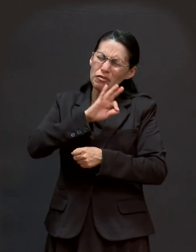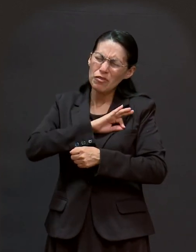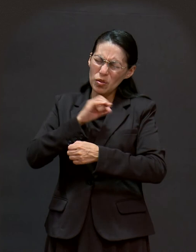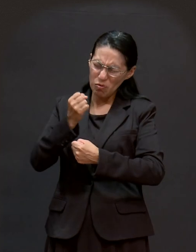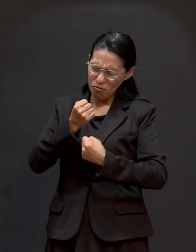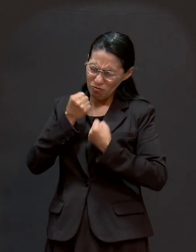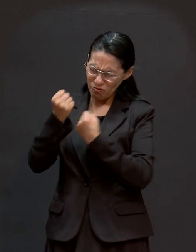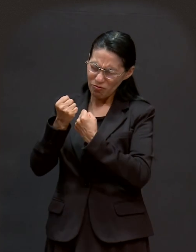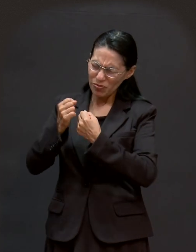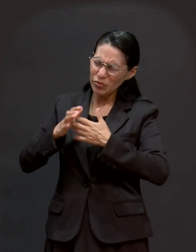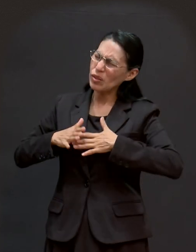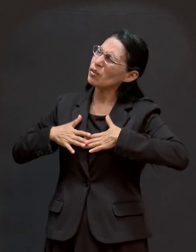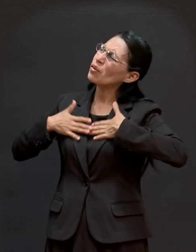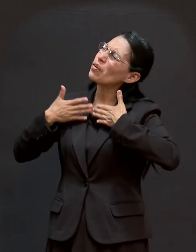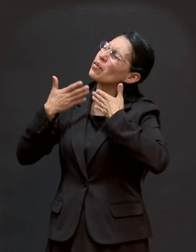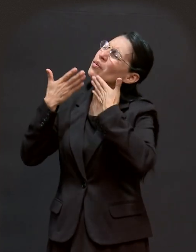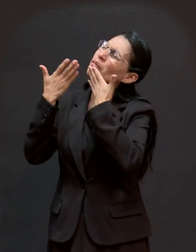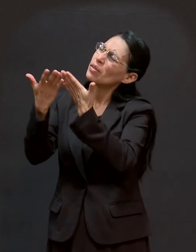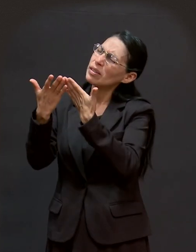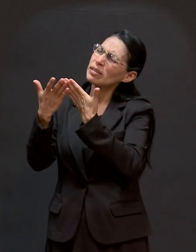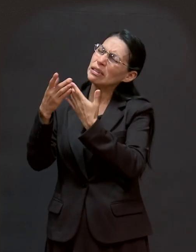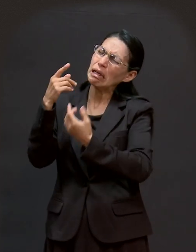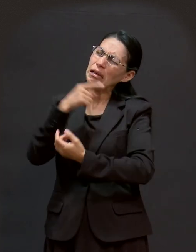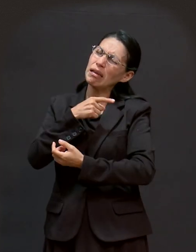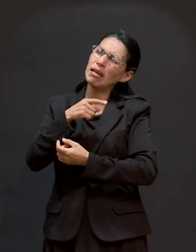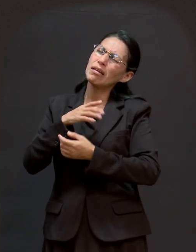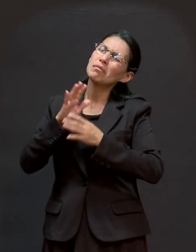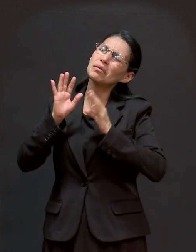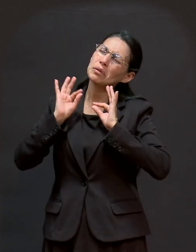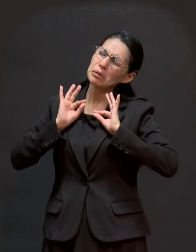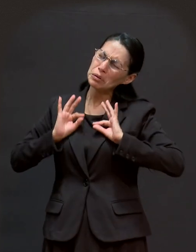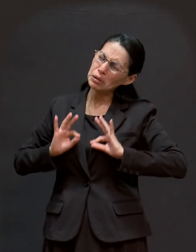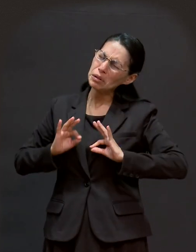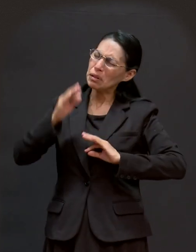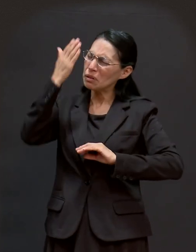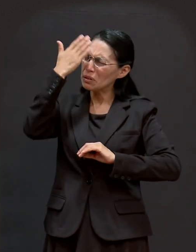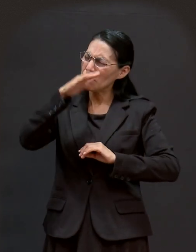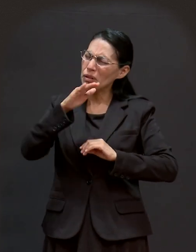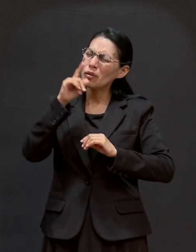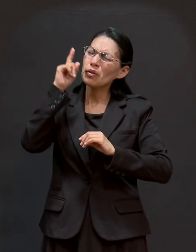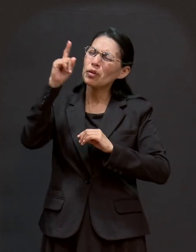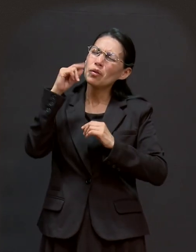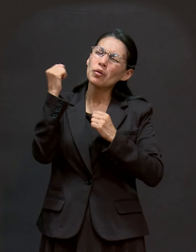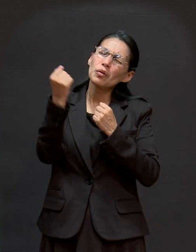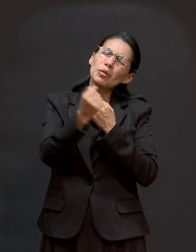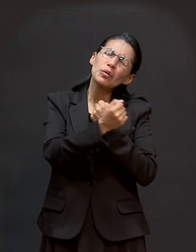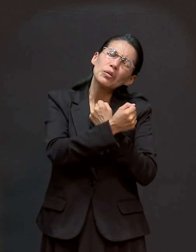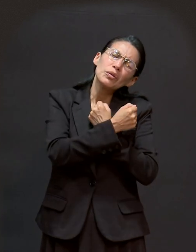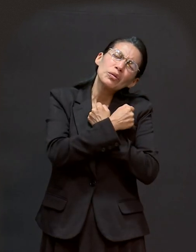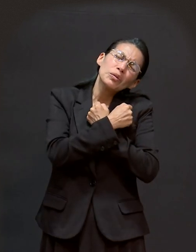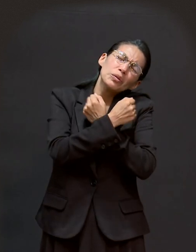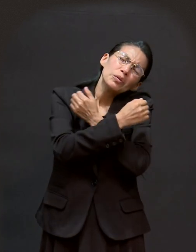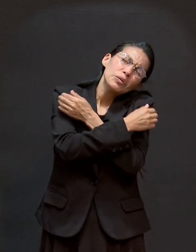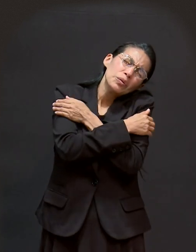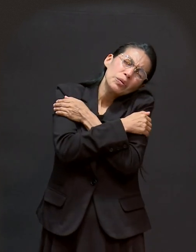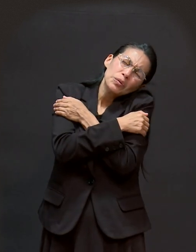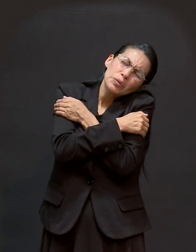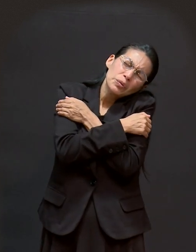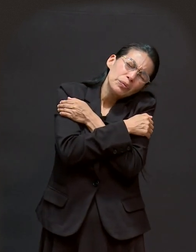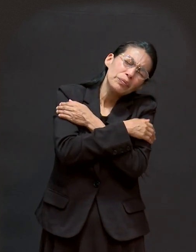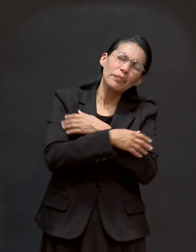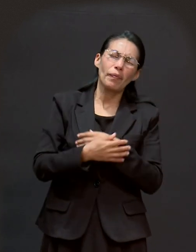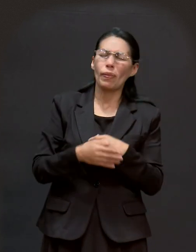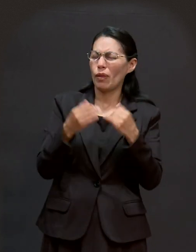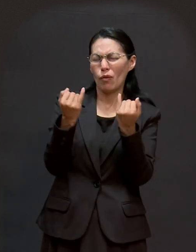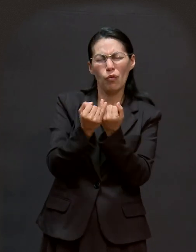confianza en ti que pueda saber padre que tú la abrazara fuerte en su momento de necesidad y con ella